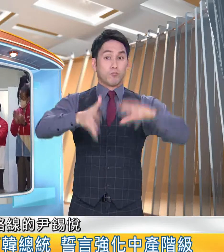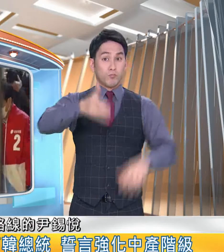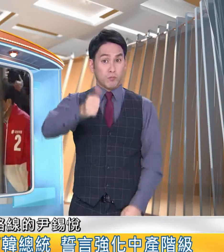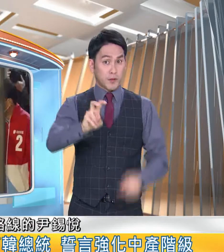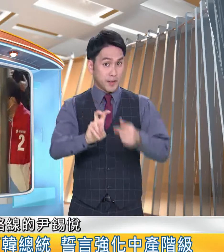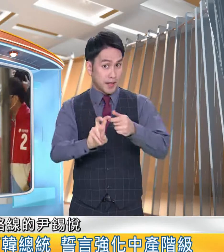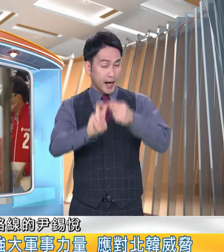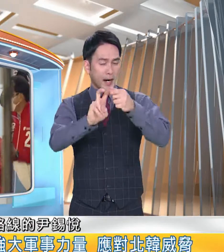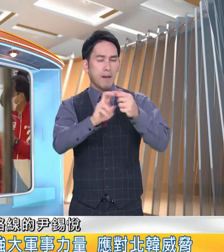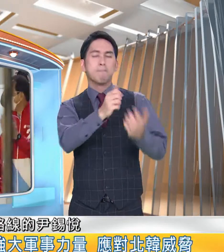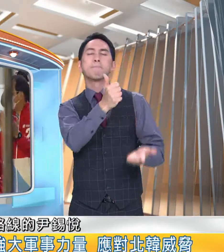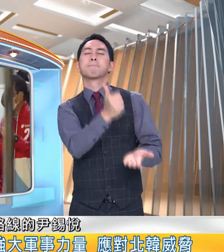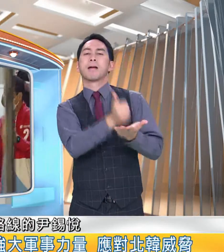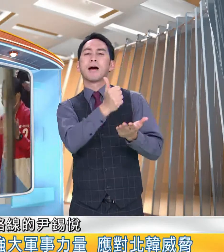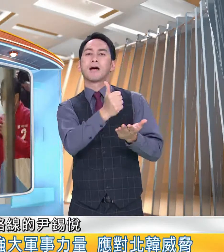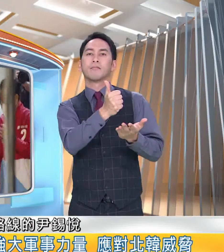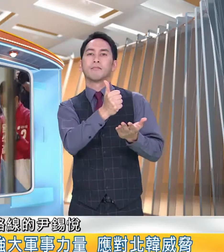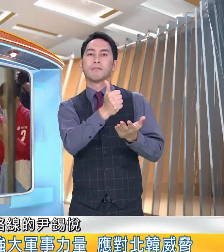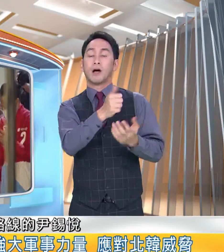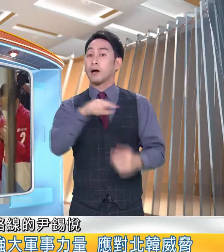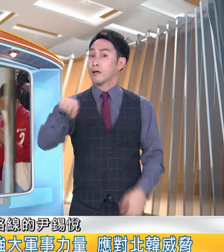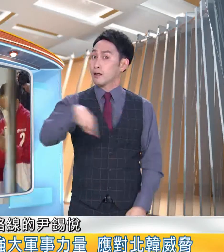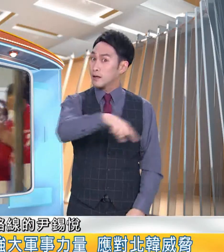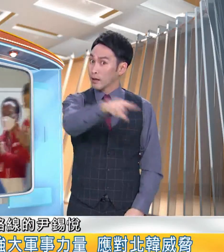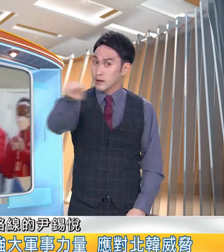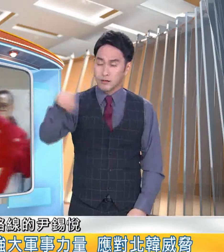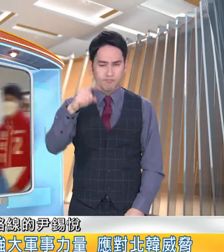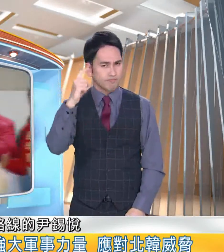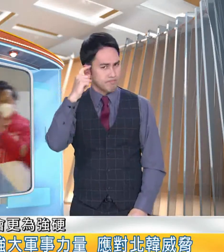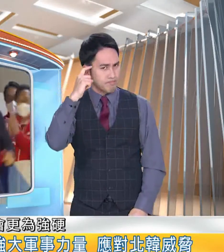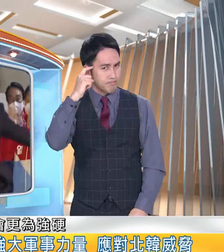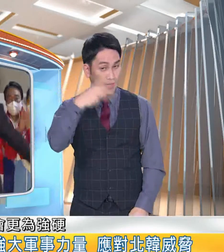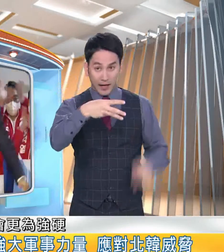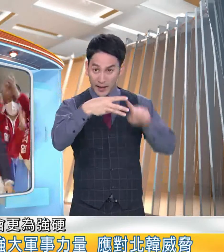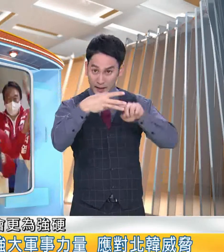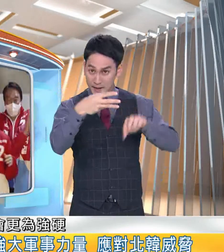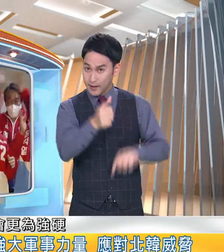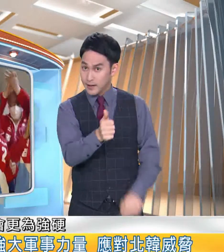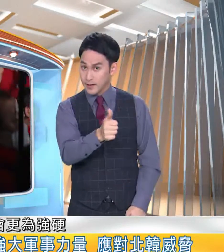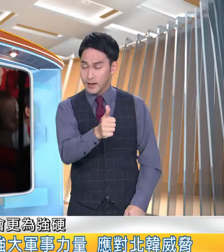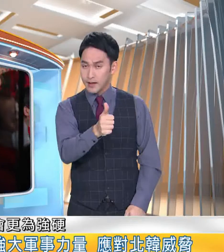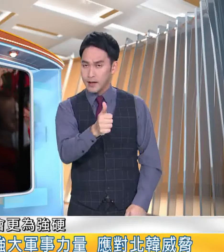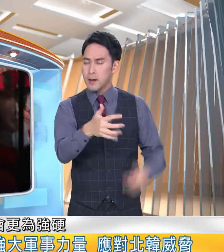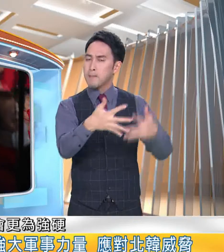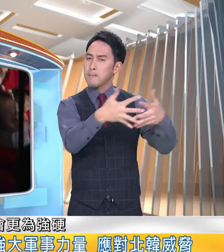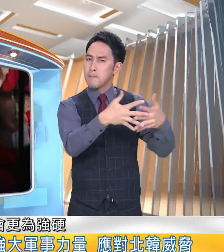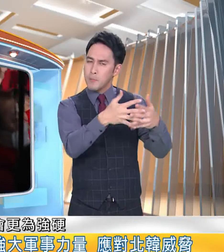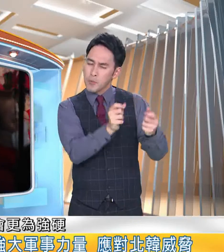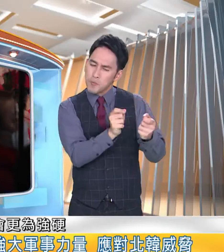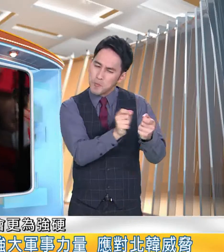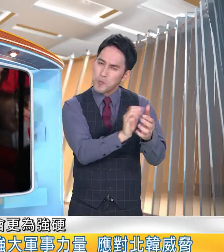为是亲美路线的尹锡悦，外交上对于北韩会更为强